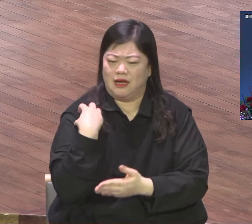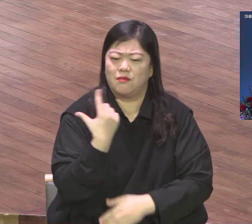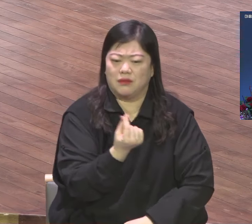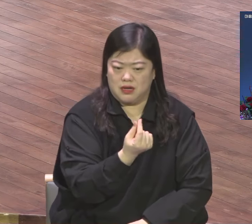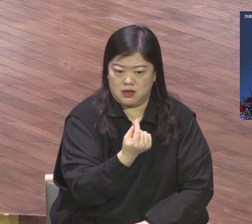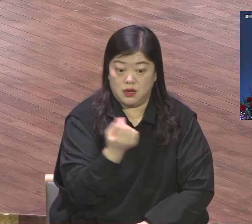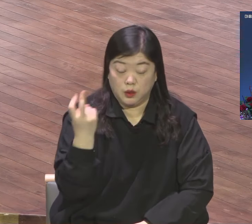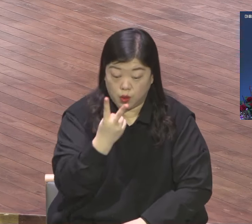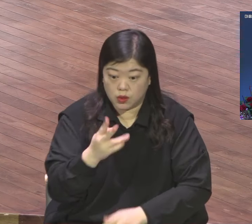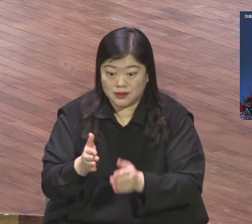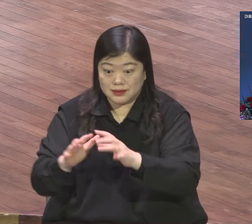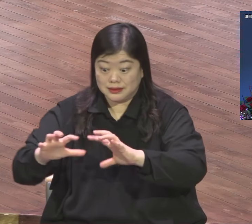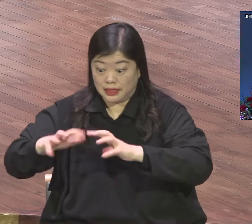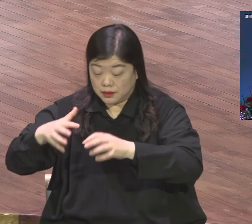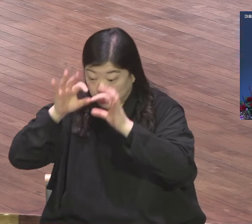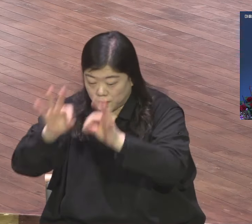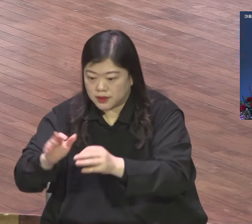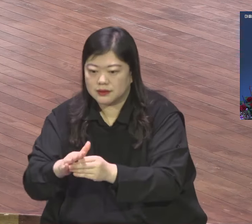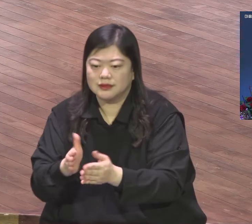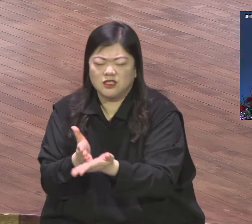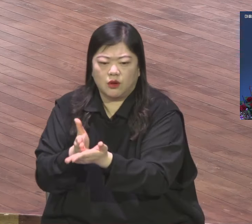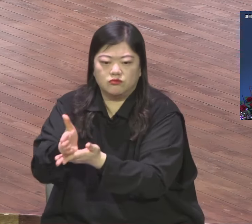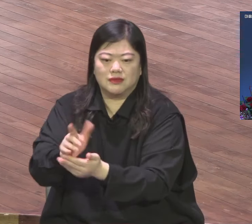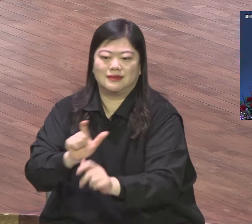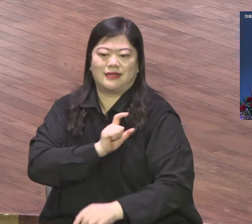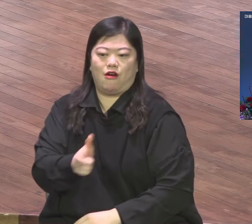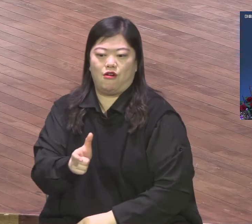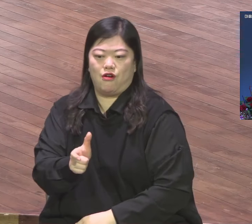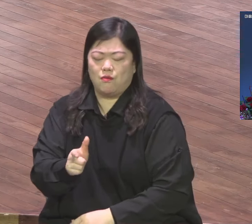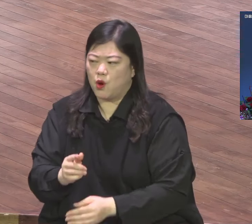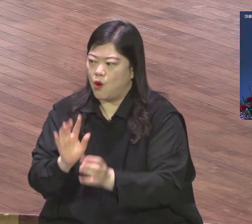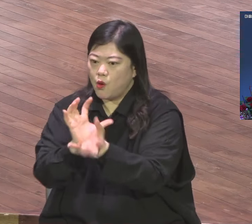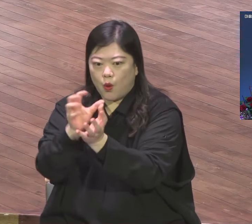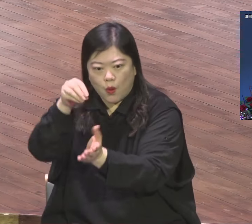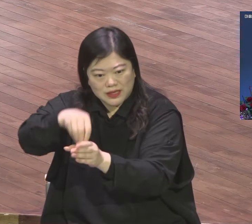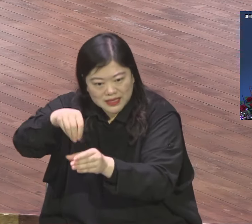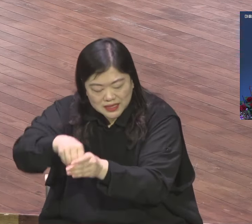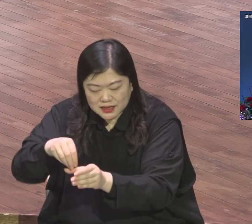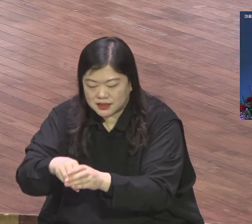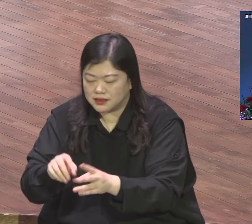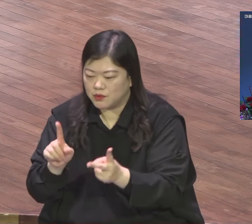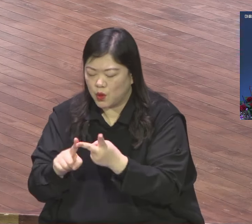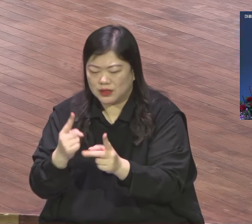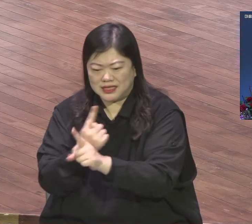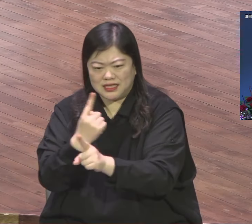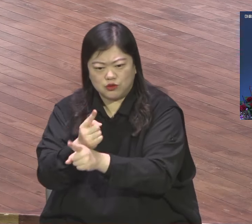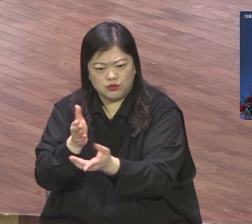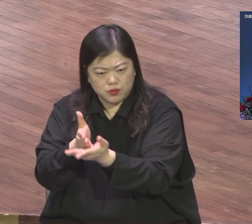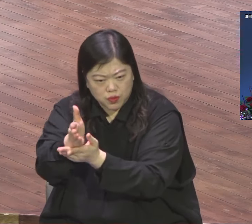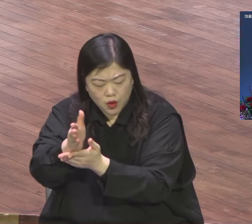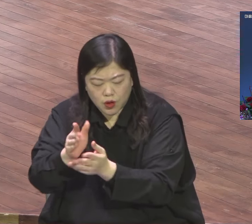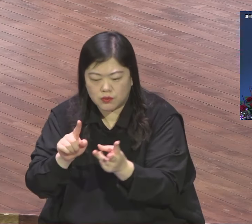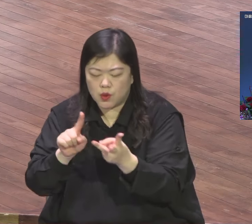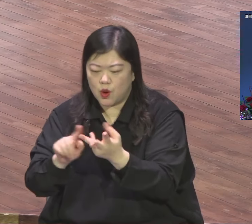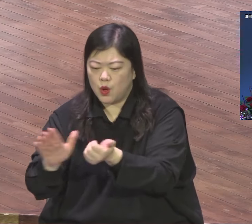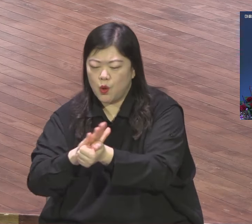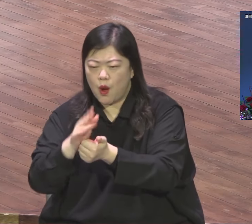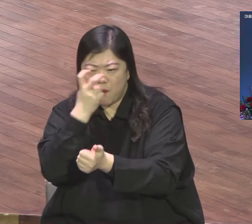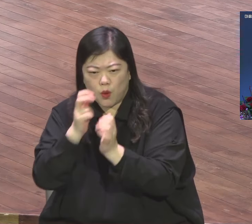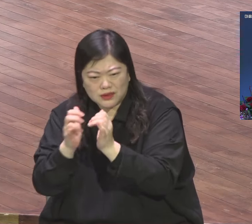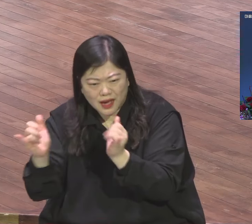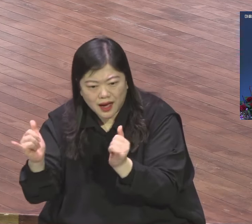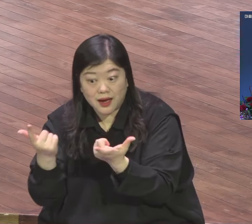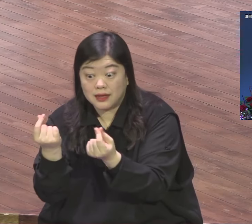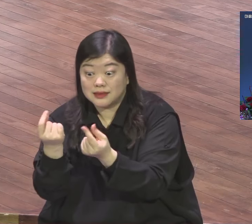상담부터 꽃꽂이부터 뭐 모든 전문가들이요. 전문가들이 전혀 살해받지 않고 무상으로